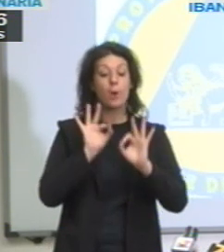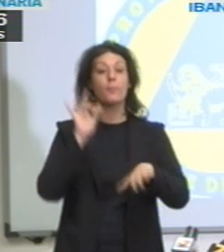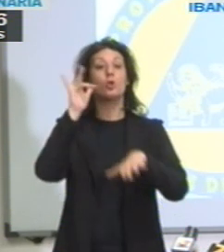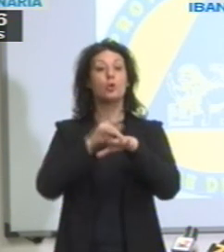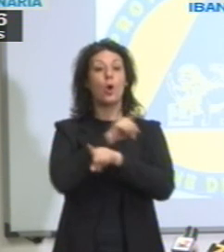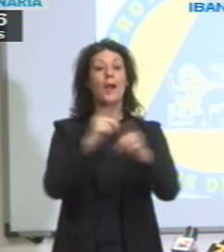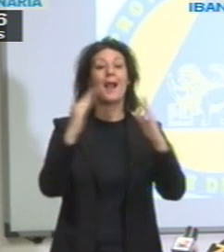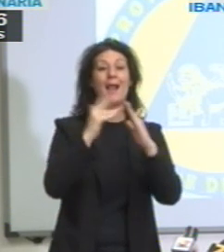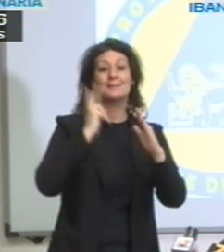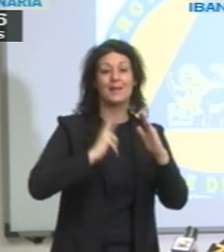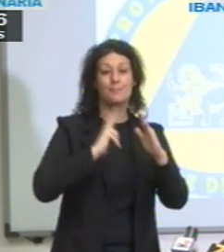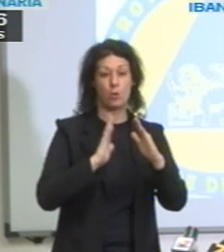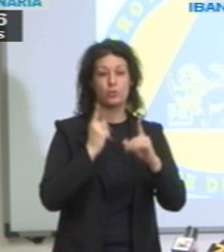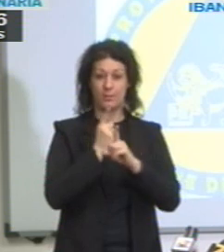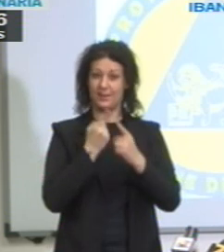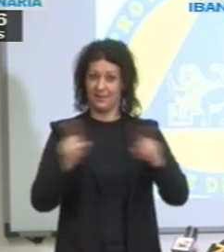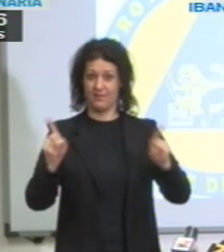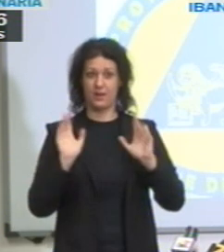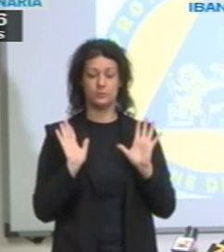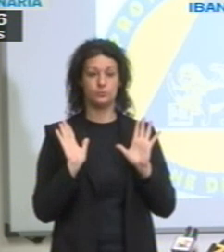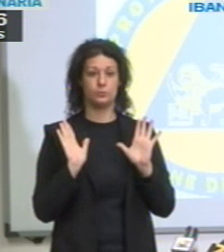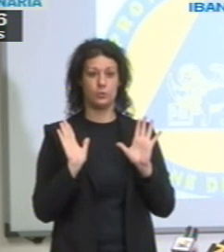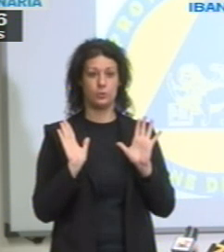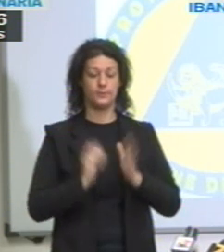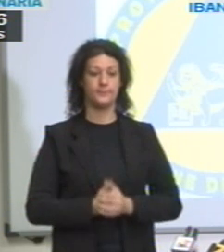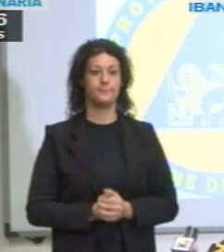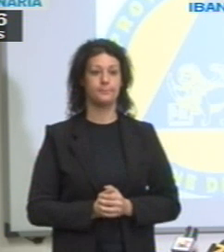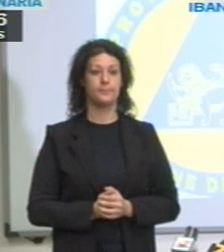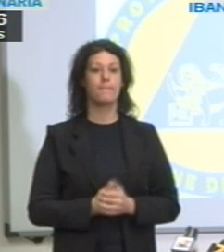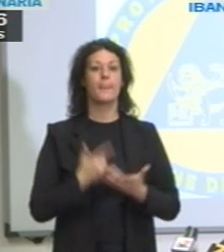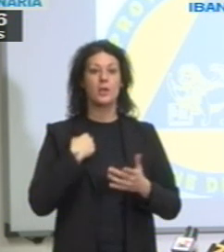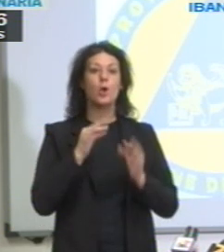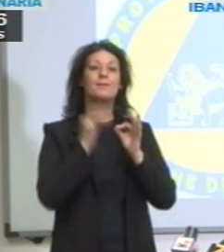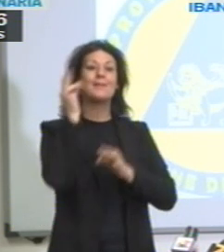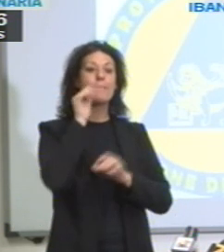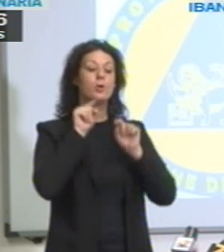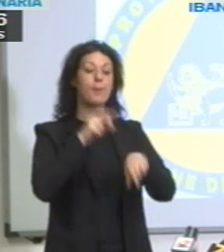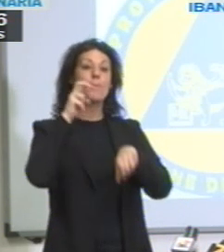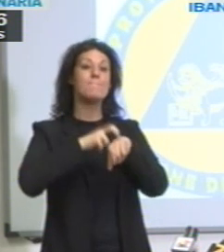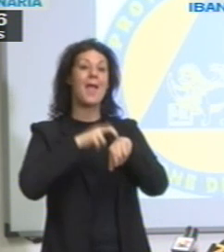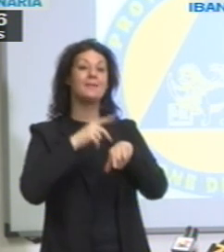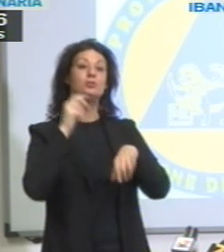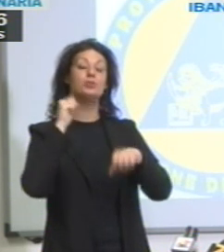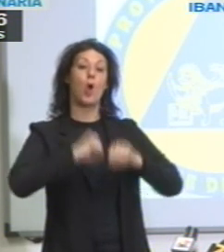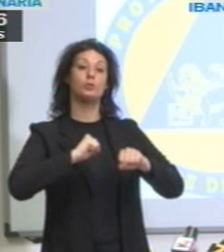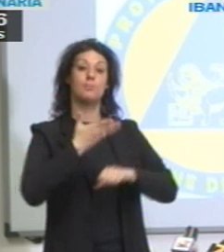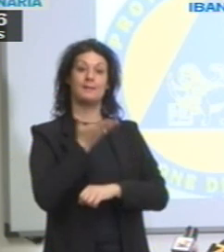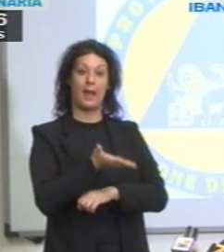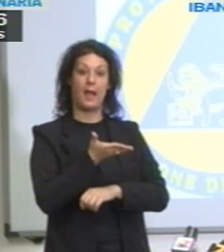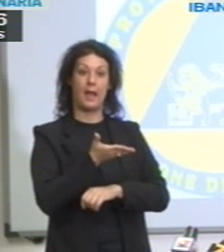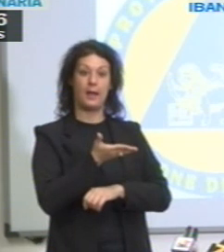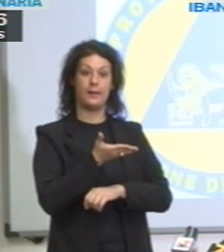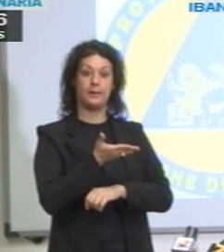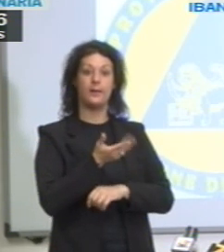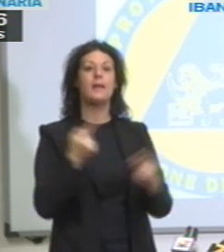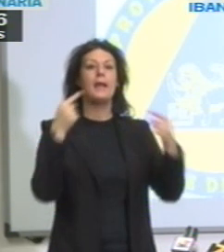Per cui ci sono tamponi e tamponi. Un discorso è da fare i tamponi ai medici dell'ospedale, un discorso è da fargli ai